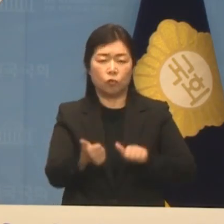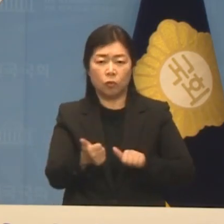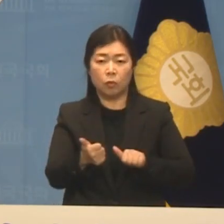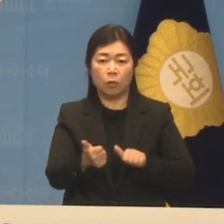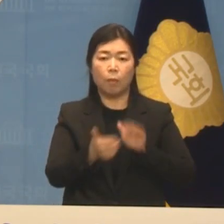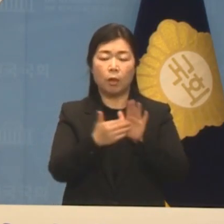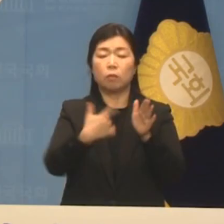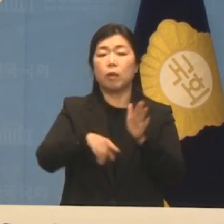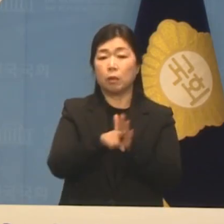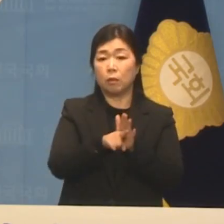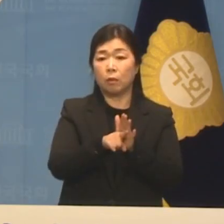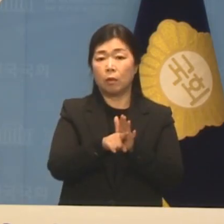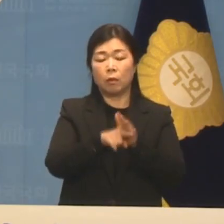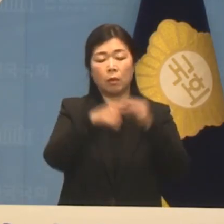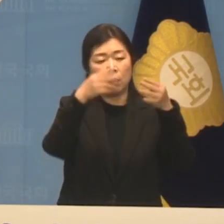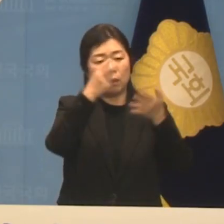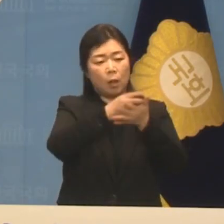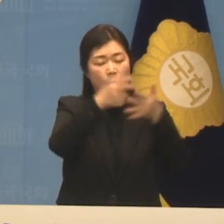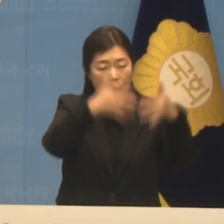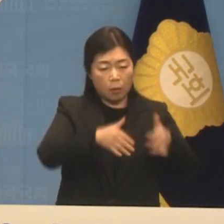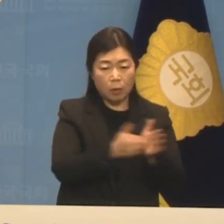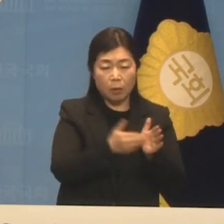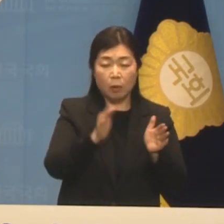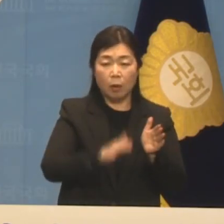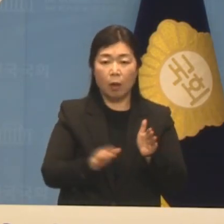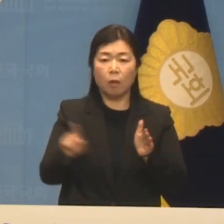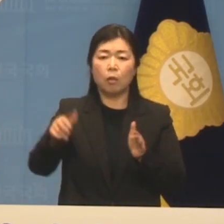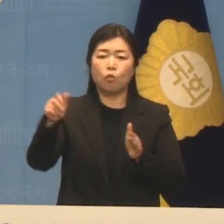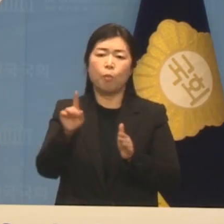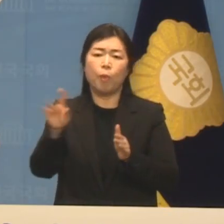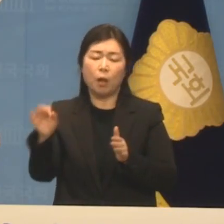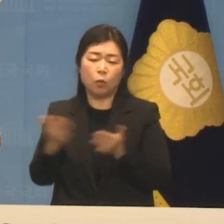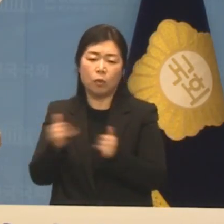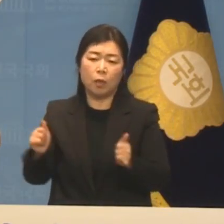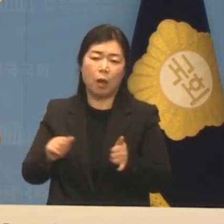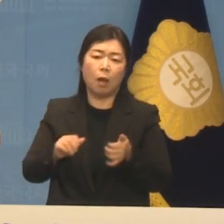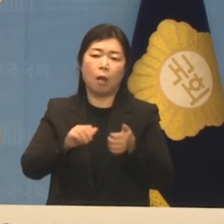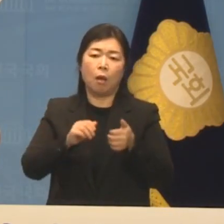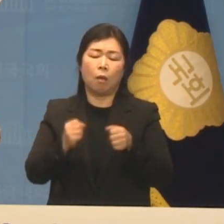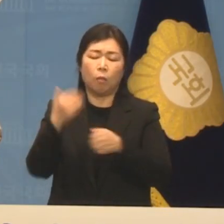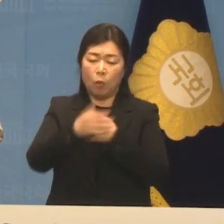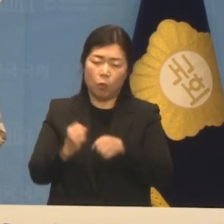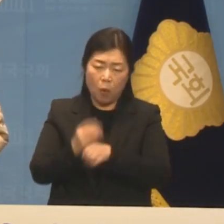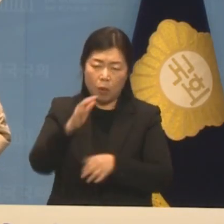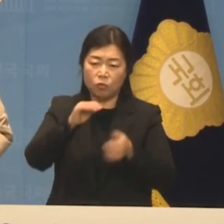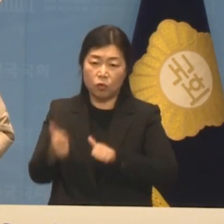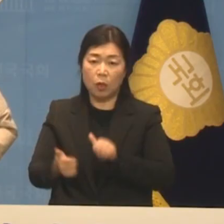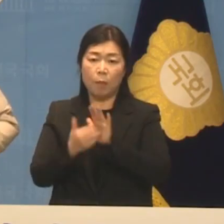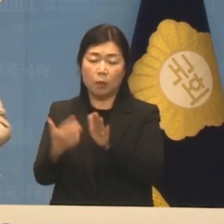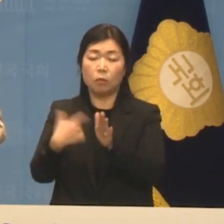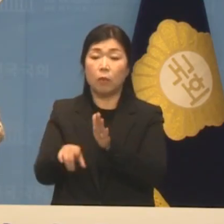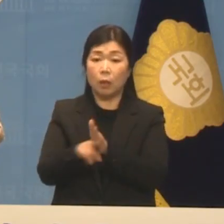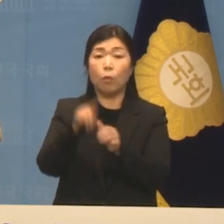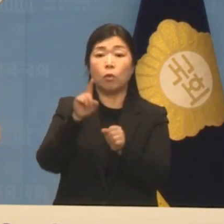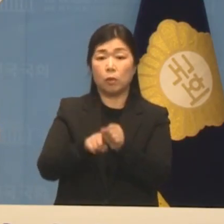취지이며 이것을 쿠팡 택배 노동자들이 더 이상 과로로 내몰리지 않게 하기 위한